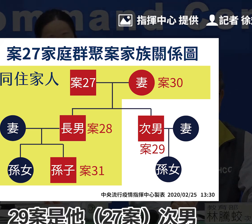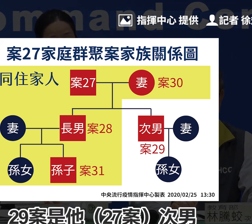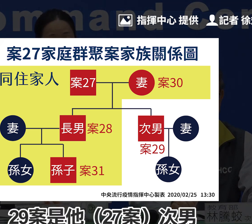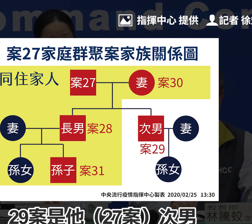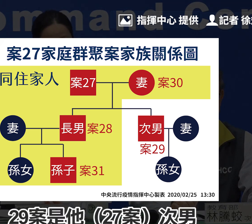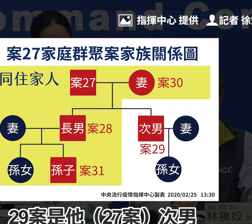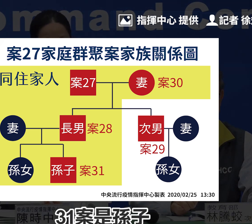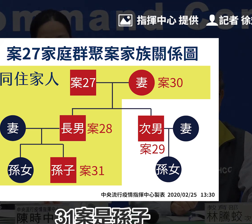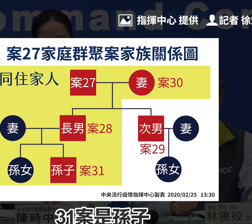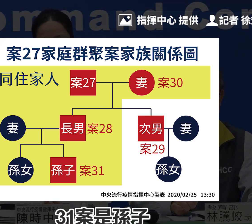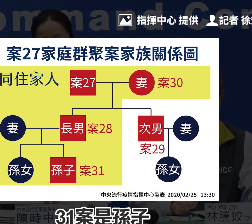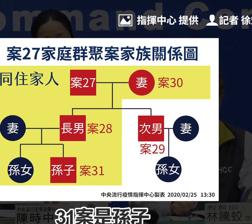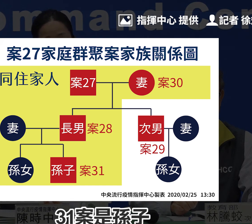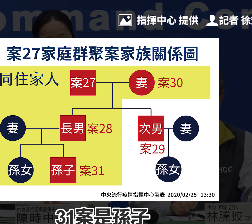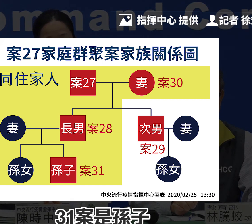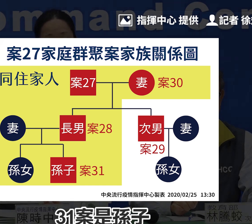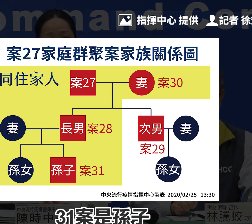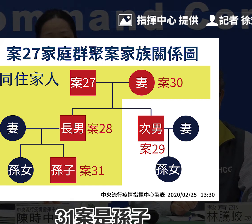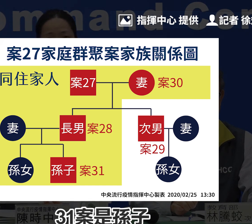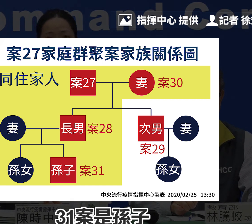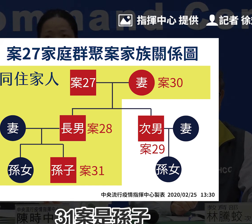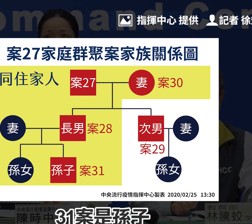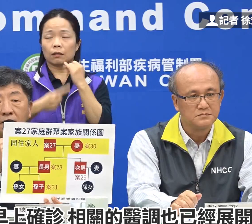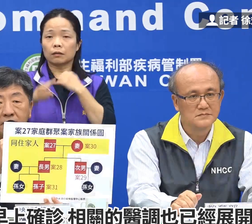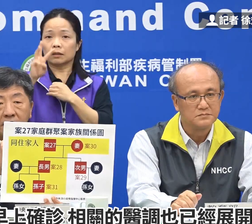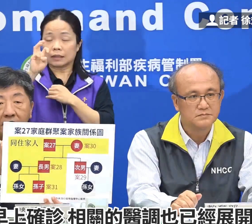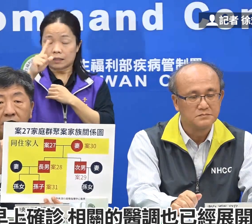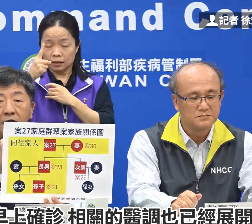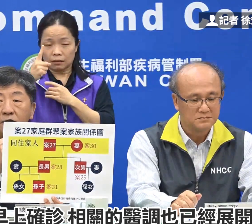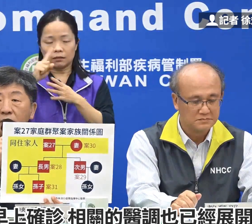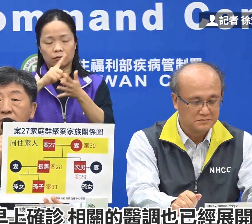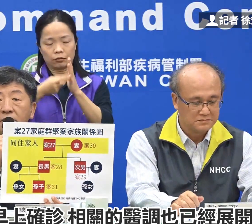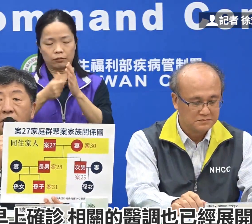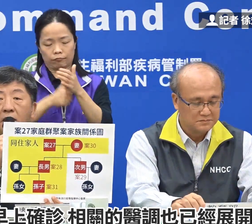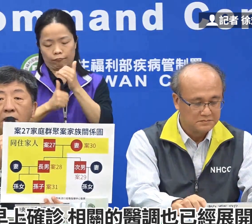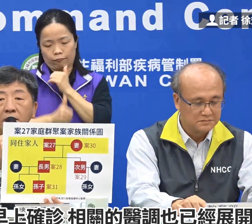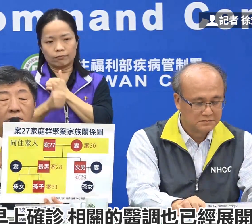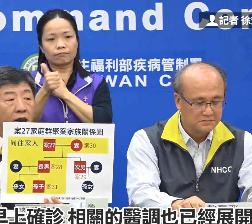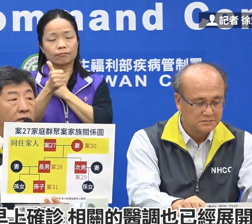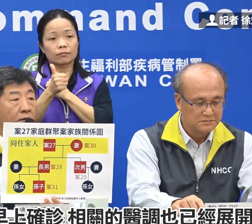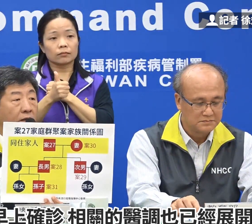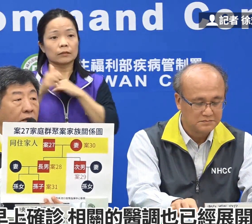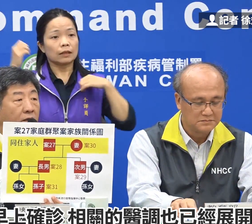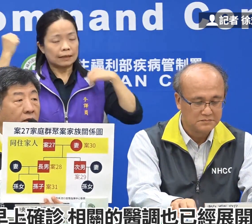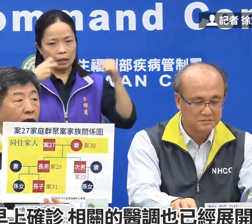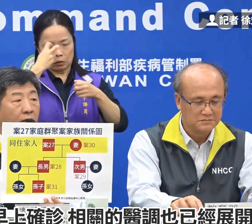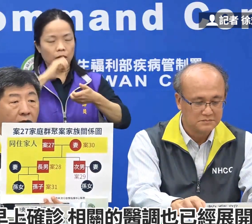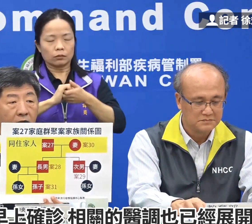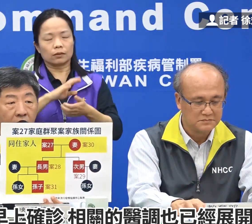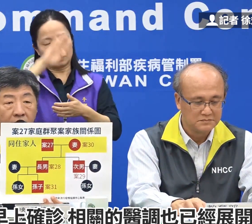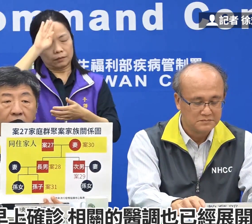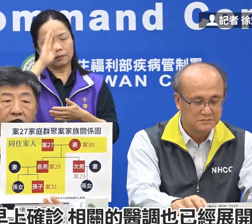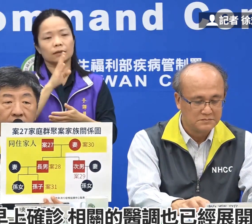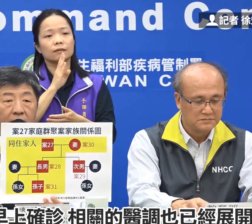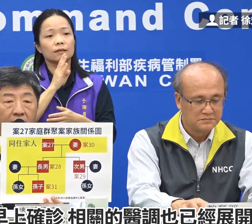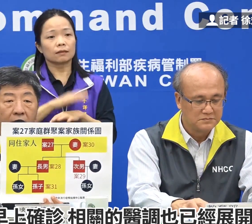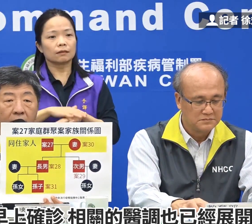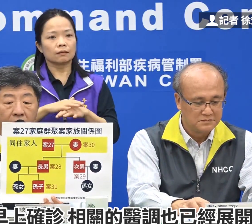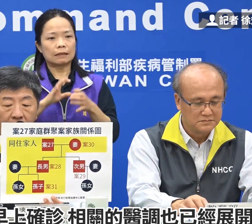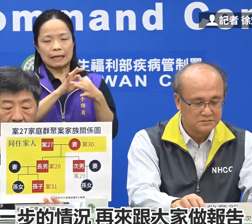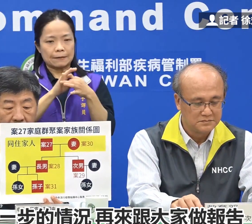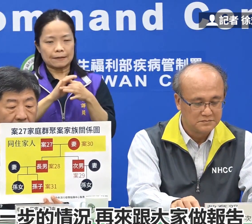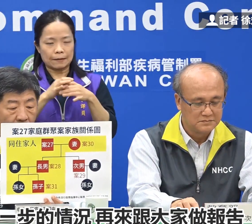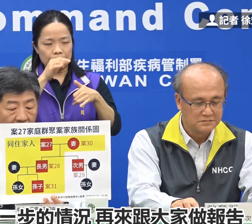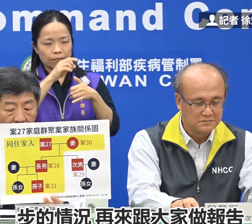29案是他次男，31案是孙子。好，那今天早上确诊了，好，那现在相关的医调，好，也已经展